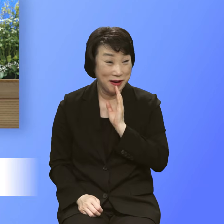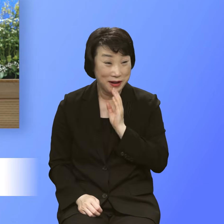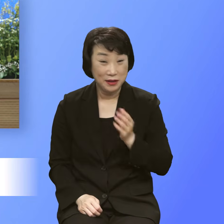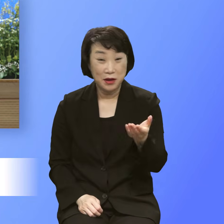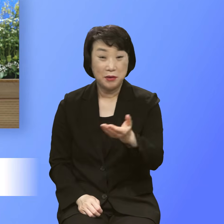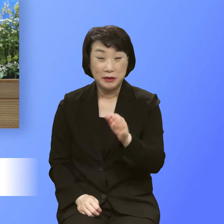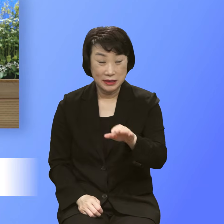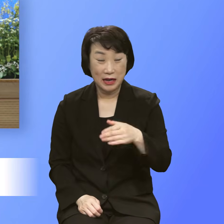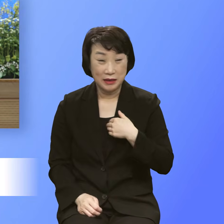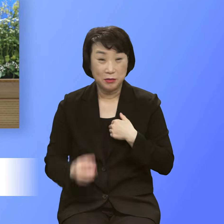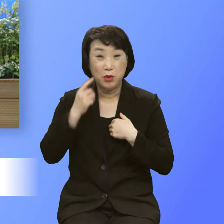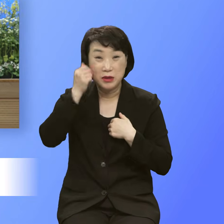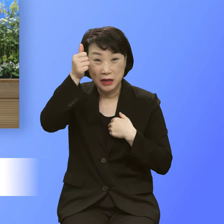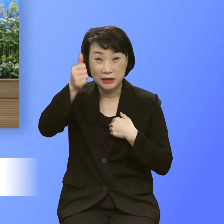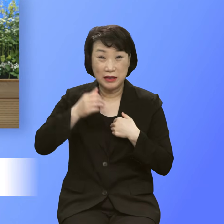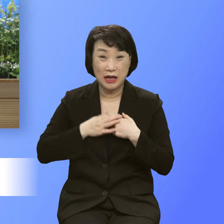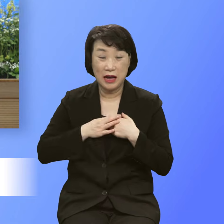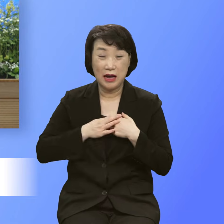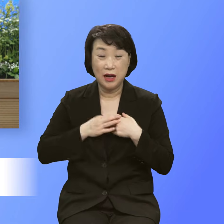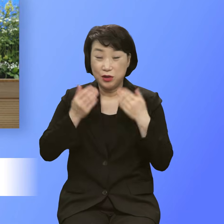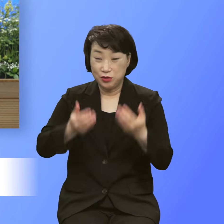자, 담임 목사 휴가 가는 거 봤어요?